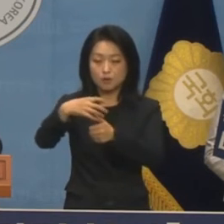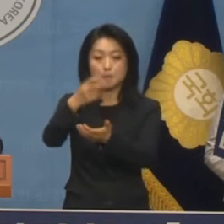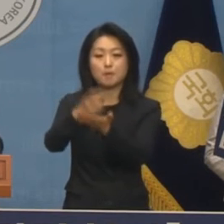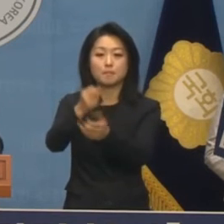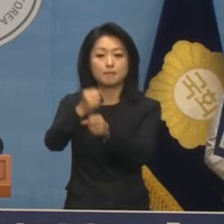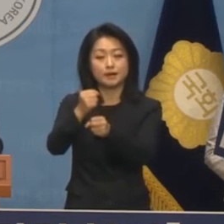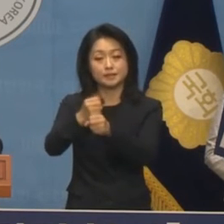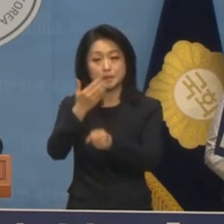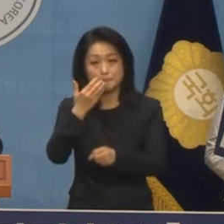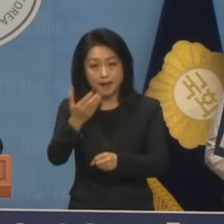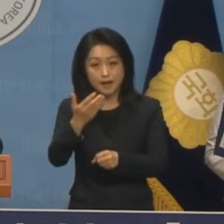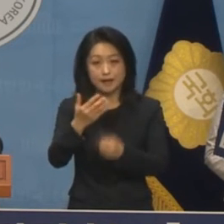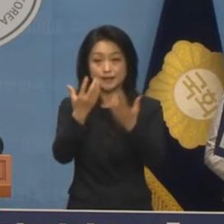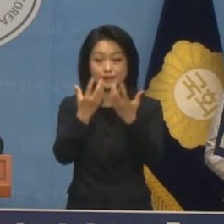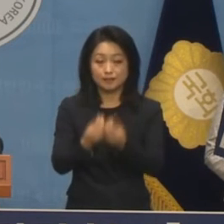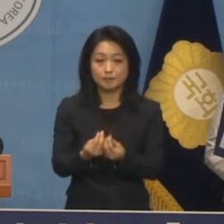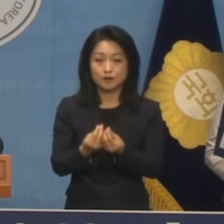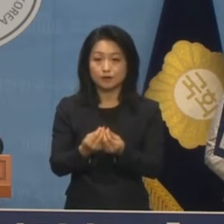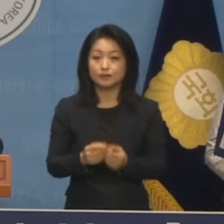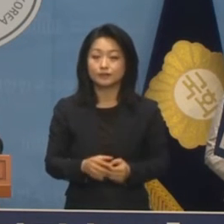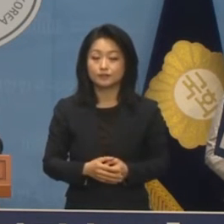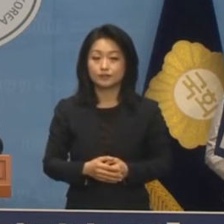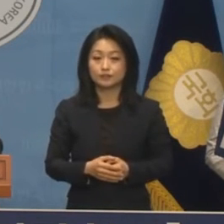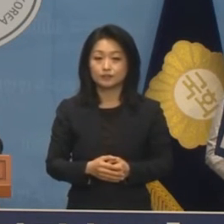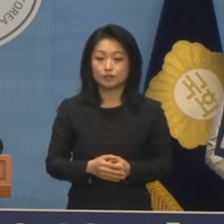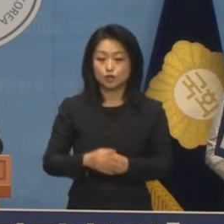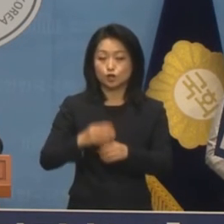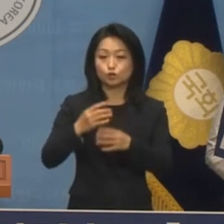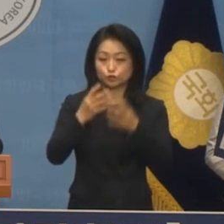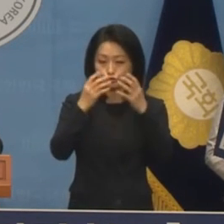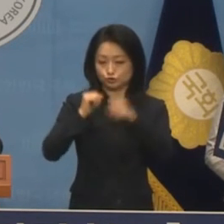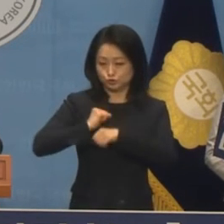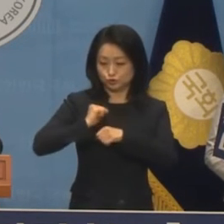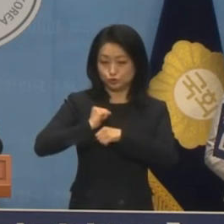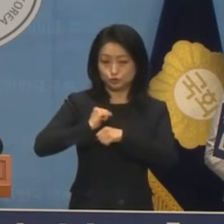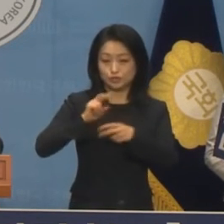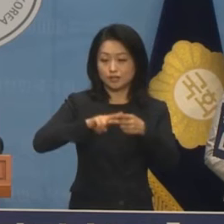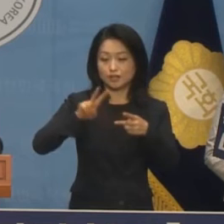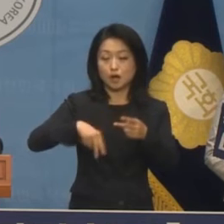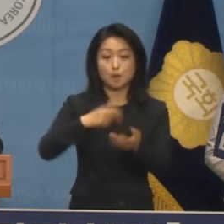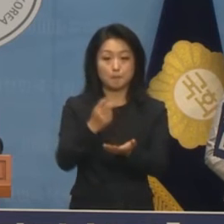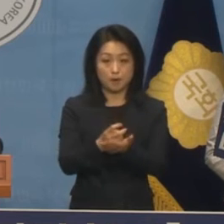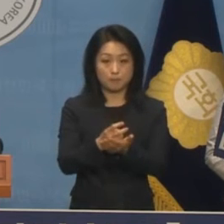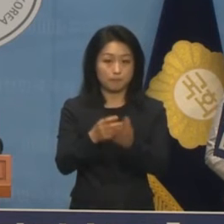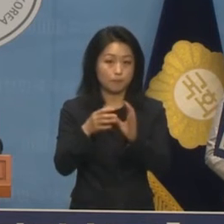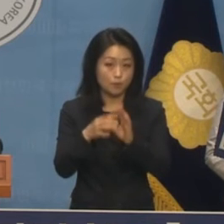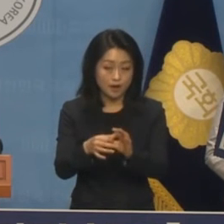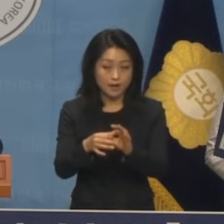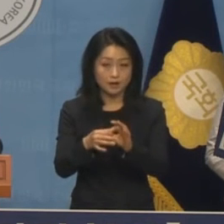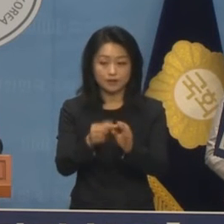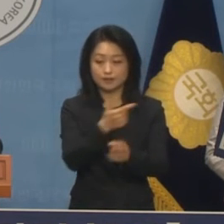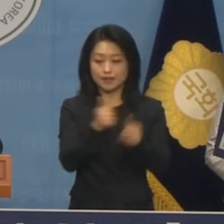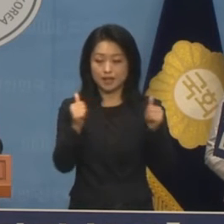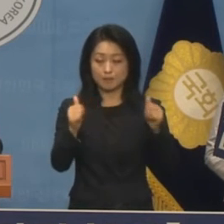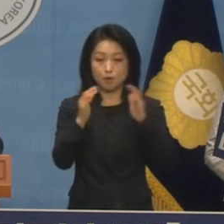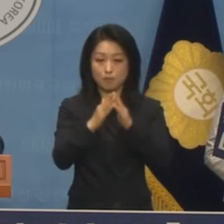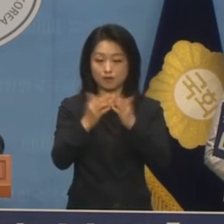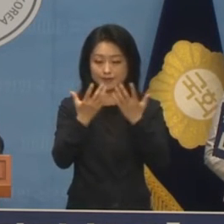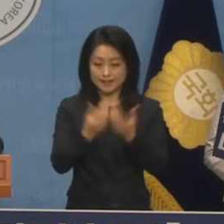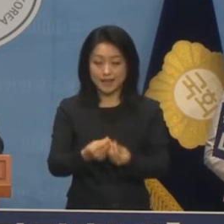우려입니다. 그 단적인 예가 군형법 제92조의 6을 무력화시켰던 2022년 대법원 판결